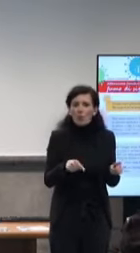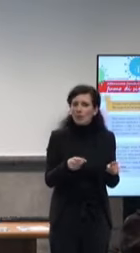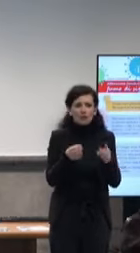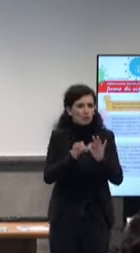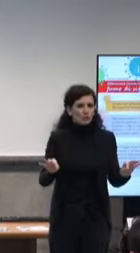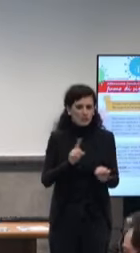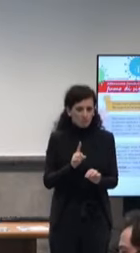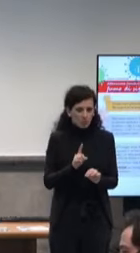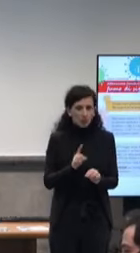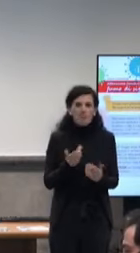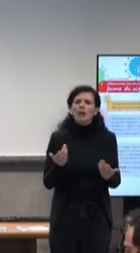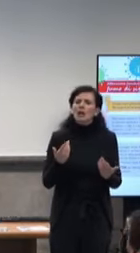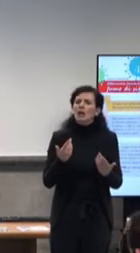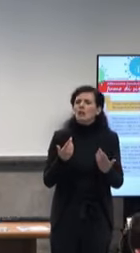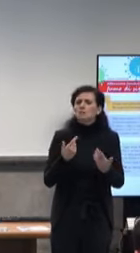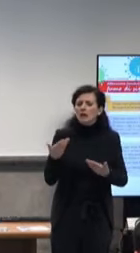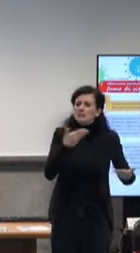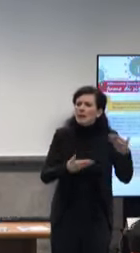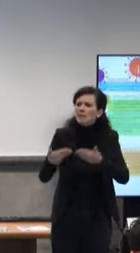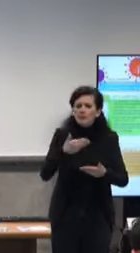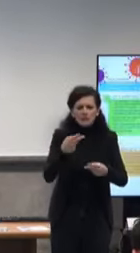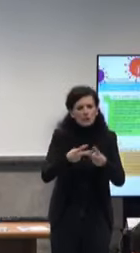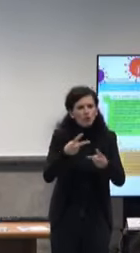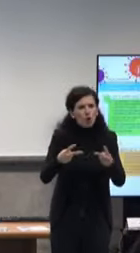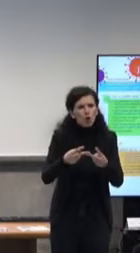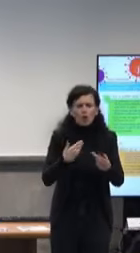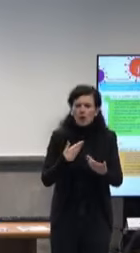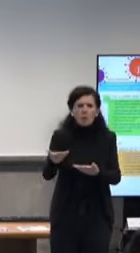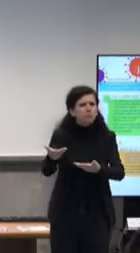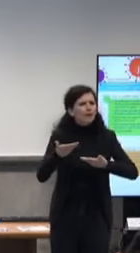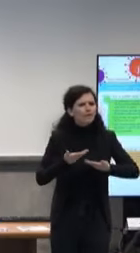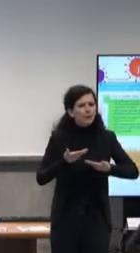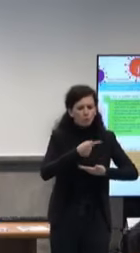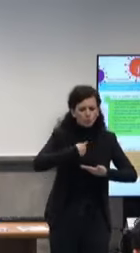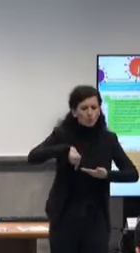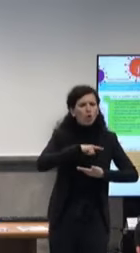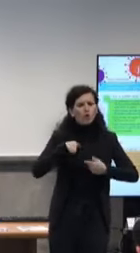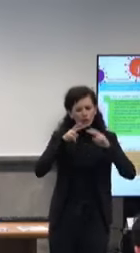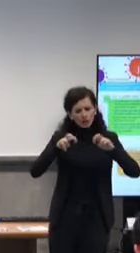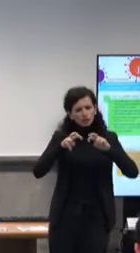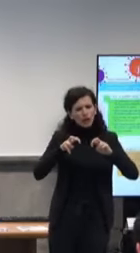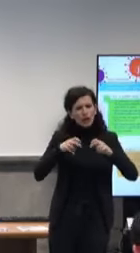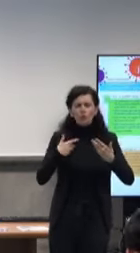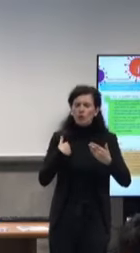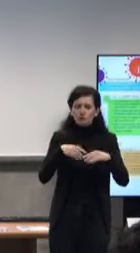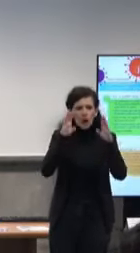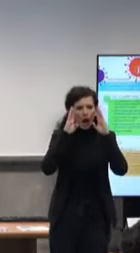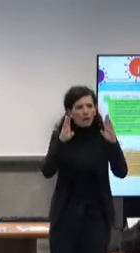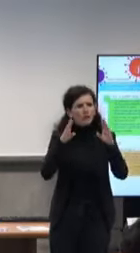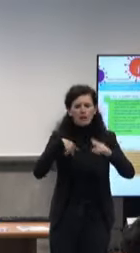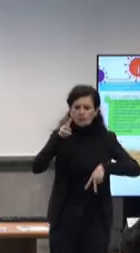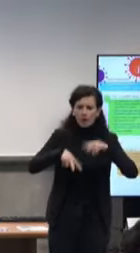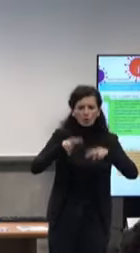per arrivare lì sono assolutamente benvenuti e tutti noi siamo da ricercatori attentissimi a valutarli a